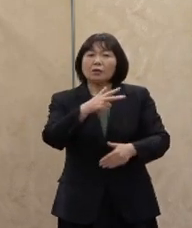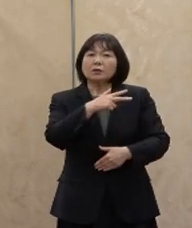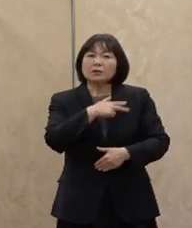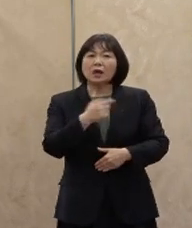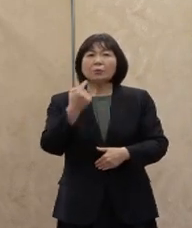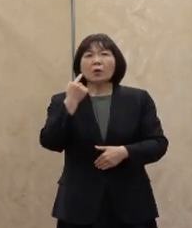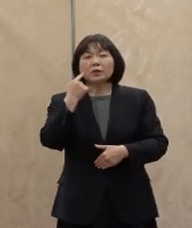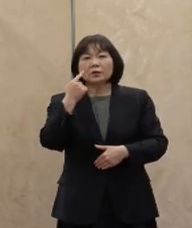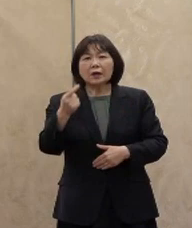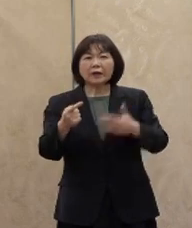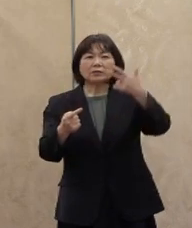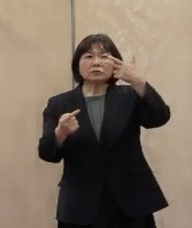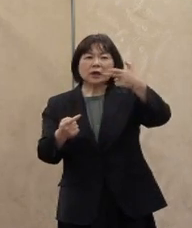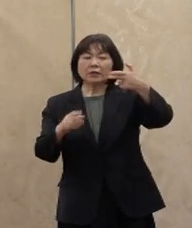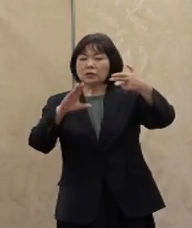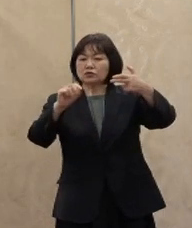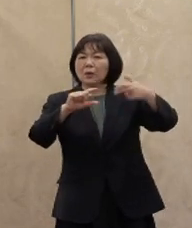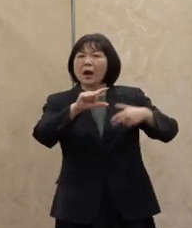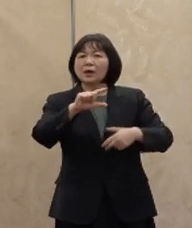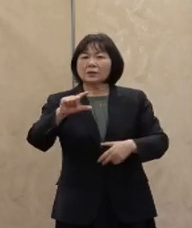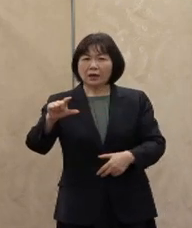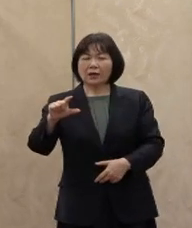ヶ月70万円